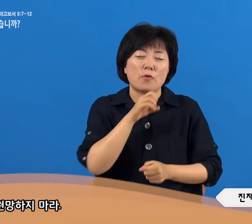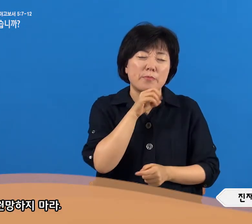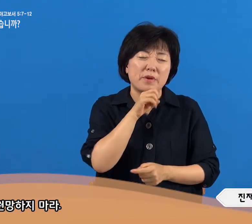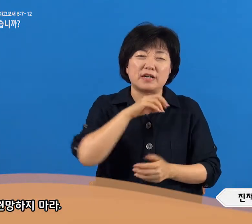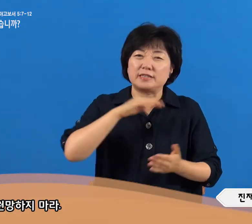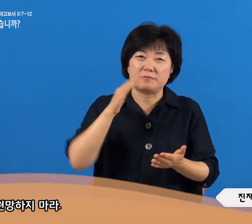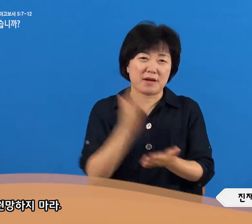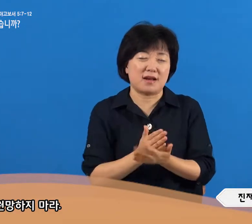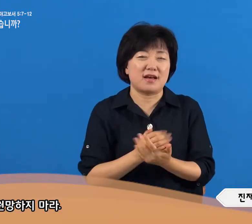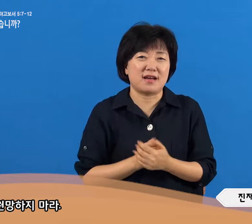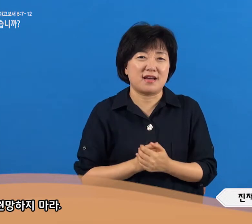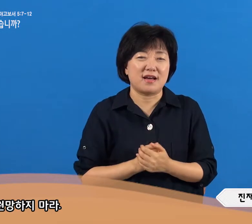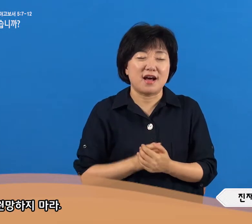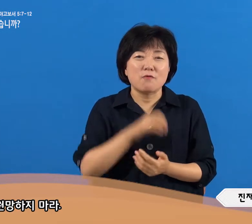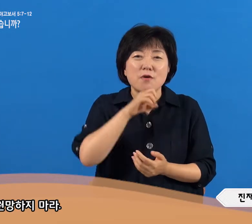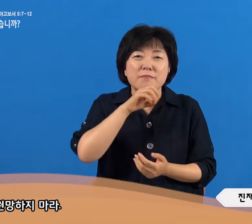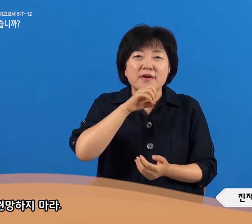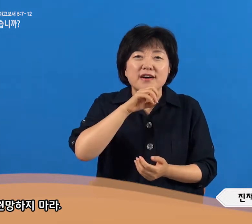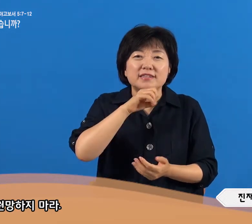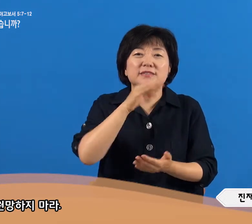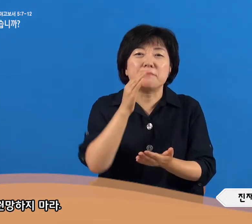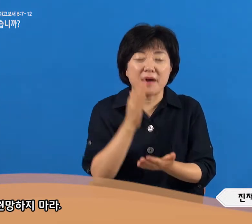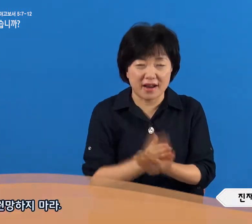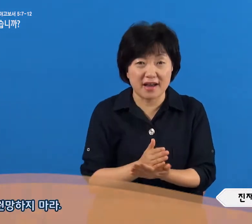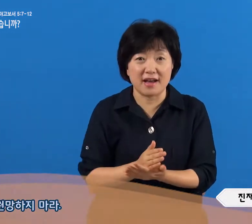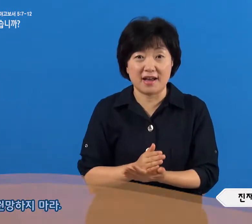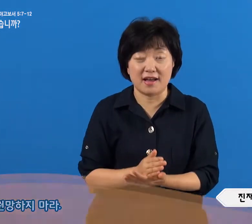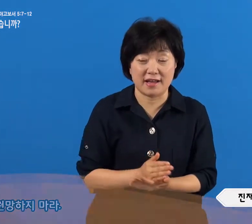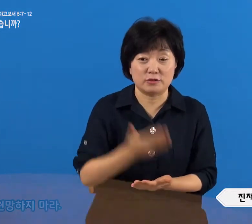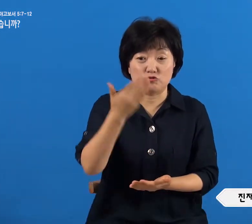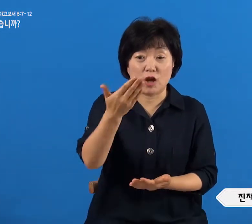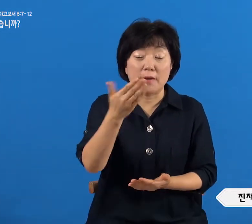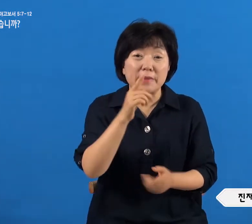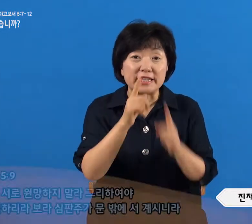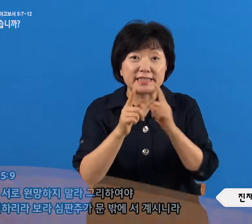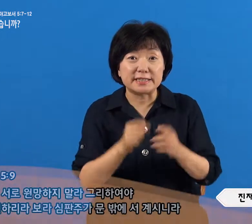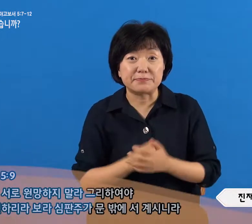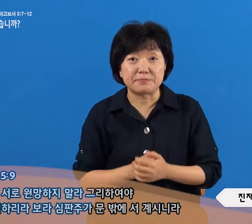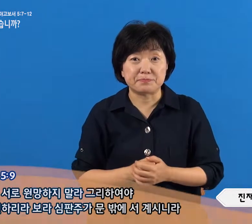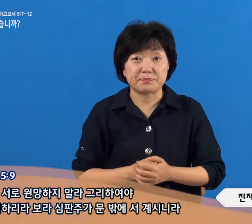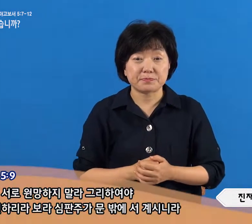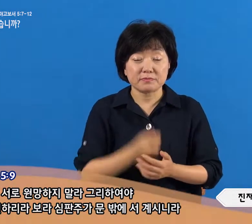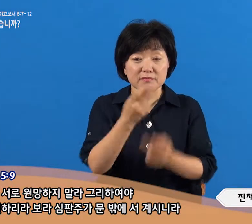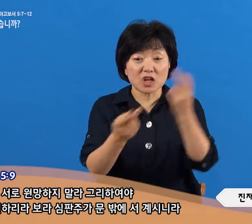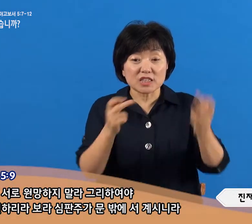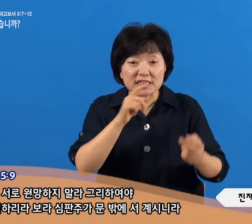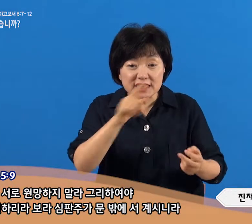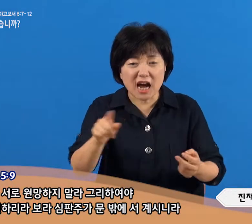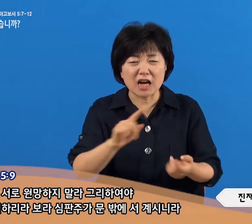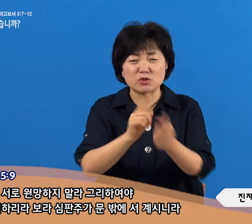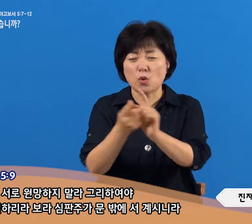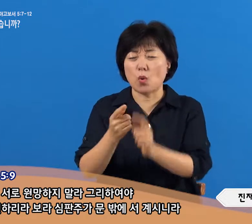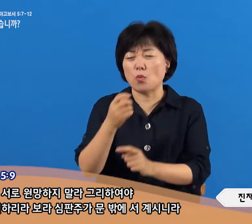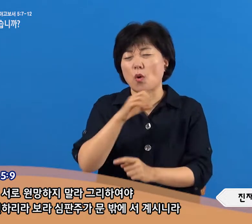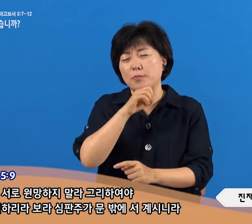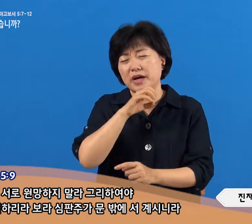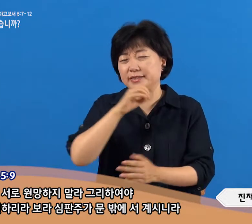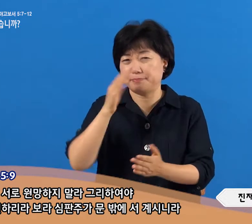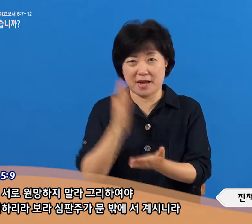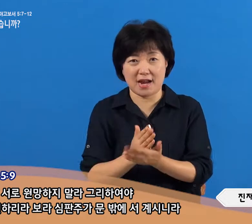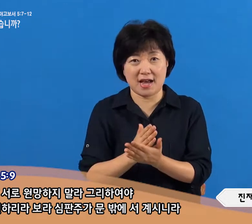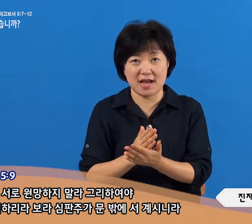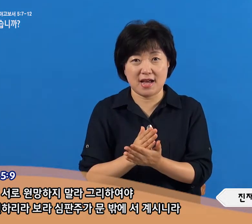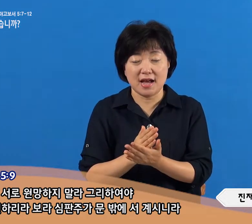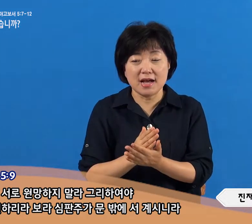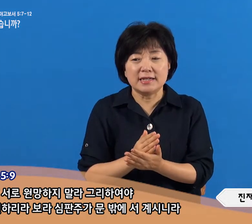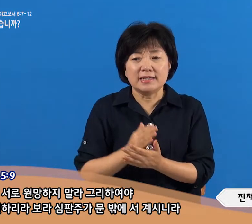마라. 원망하지 말라고 이야기합니다. 9절 말씀 보십시오. 형제들아 서로 원망하지 마라.